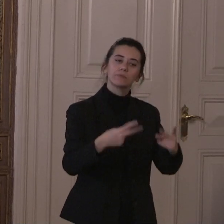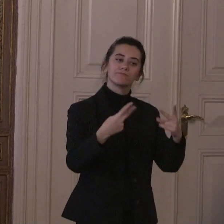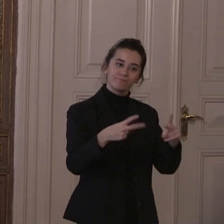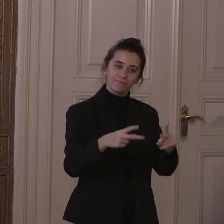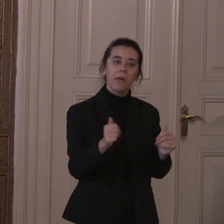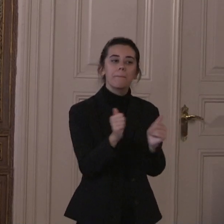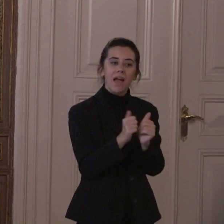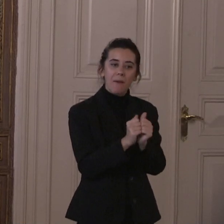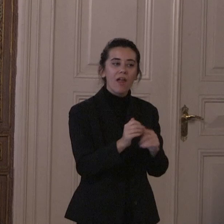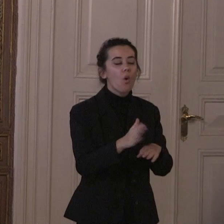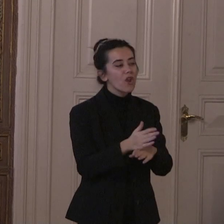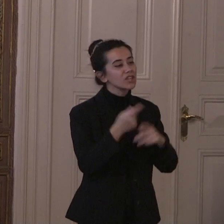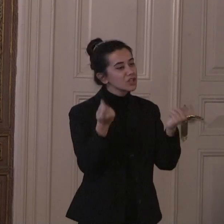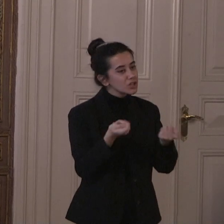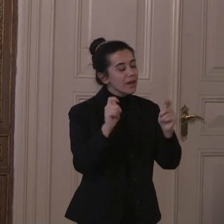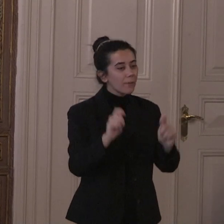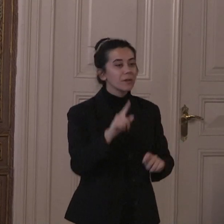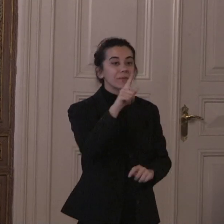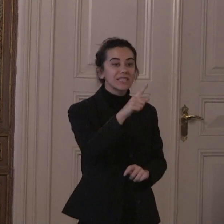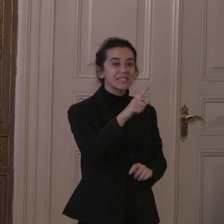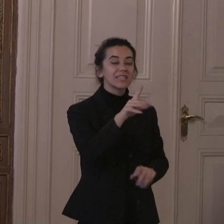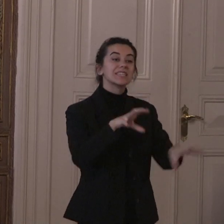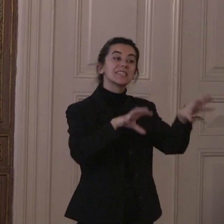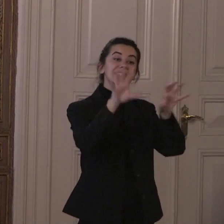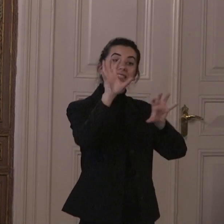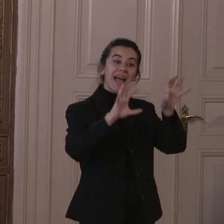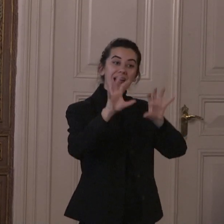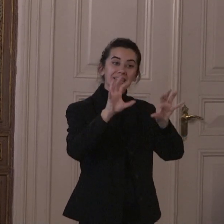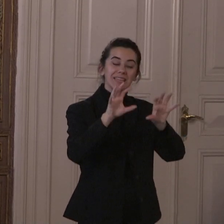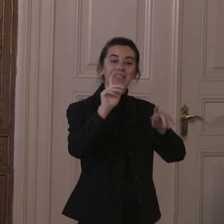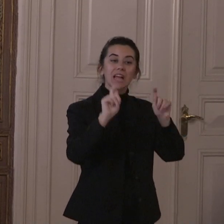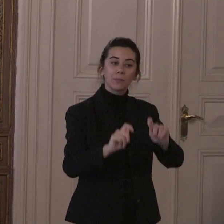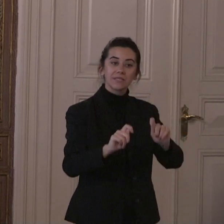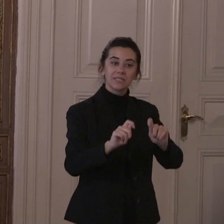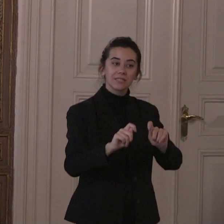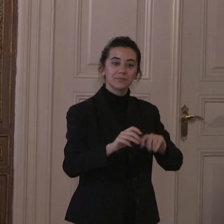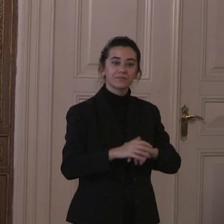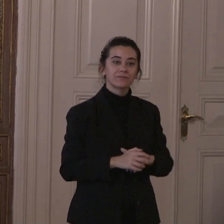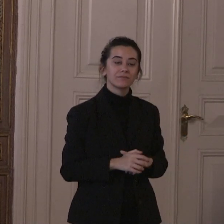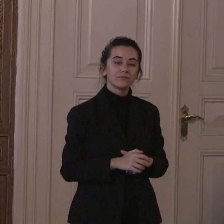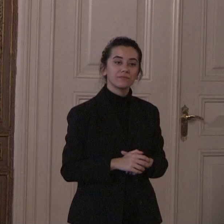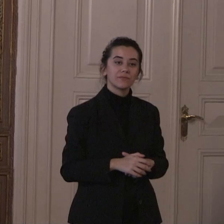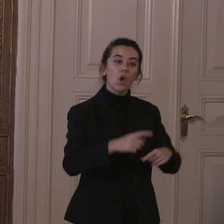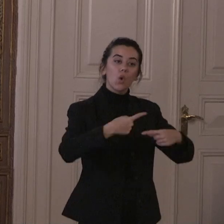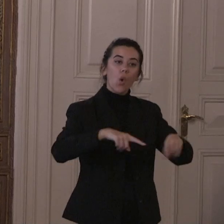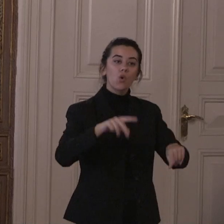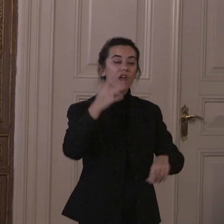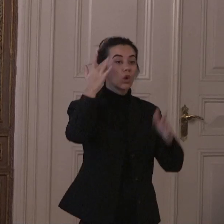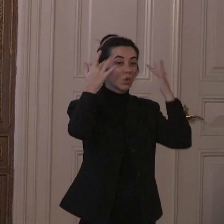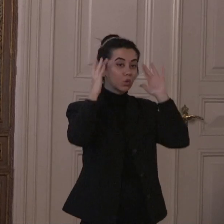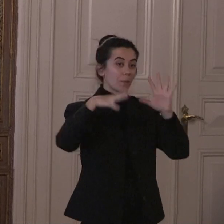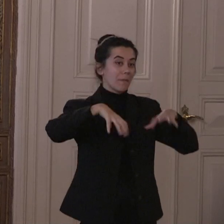yaptık. Bir tanesi sergi, kongre ve kültür merkezinin duvarına